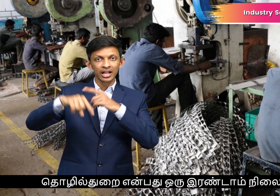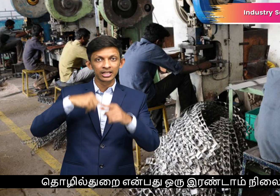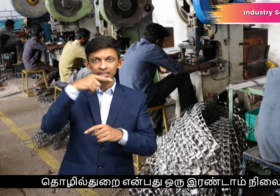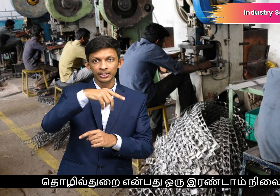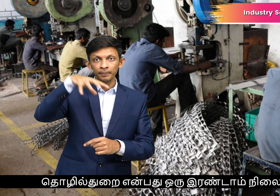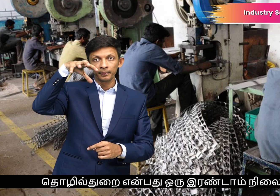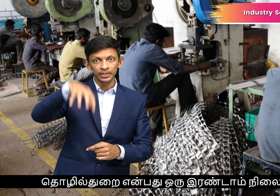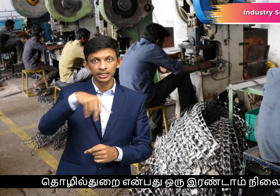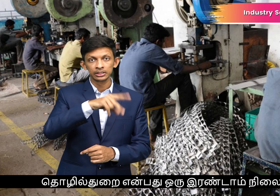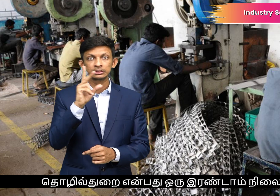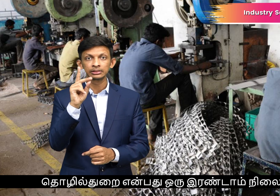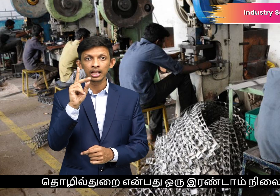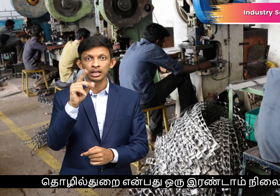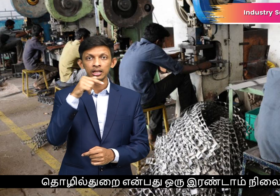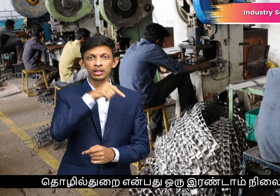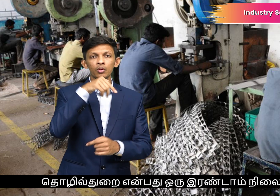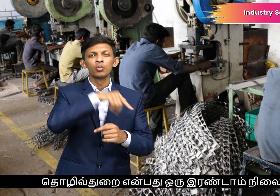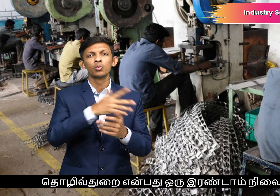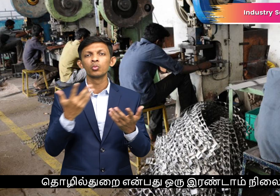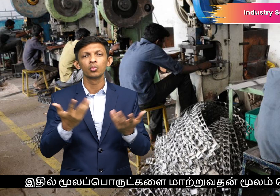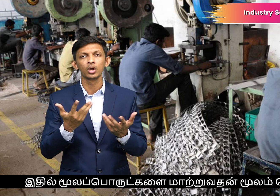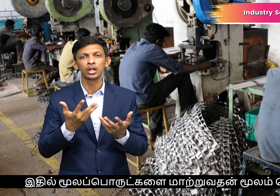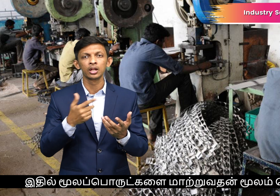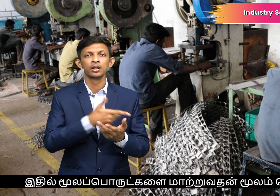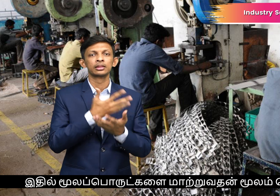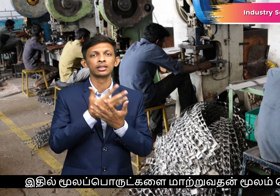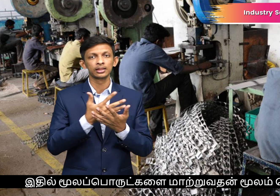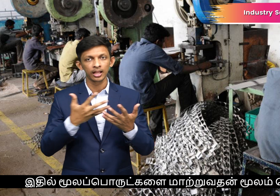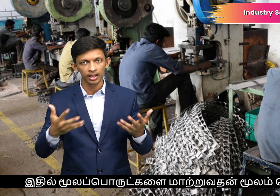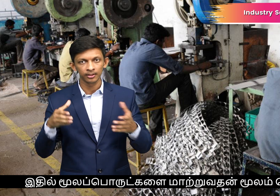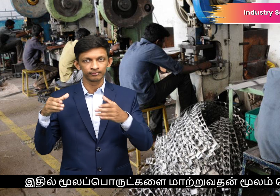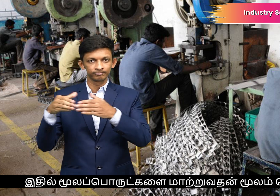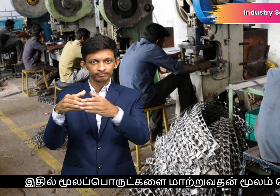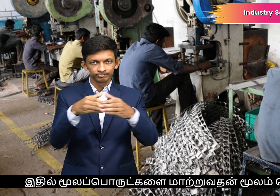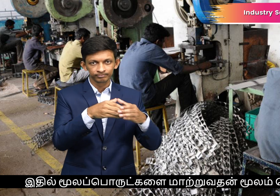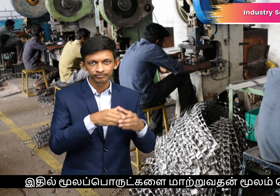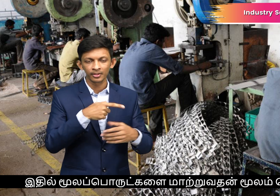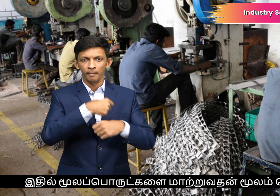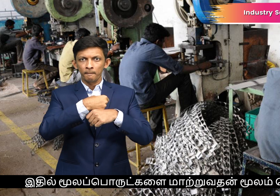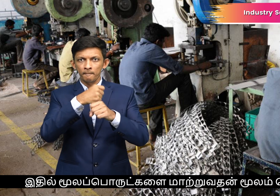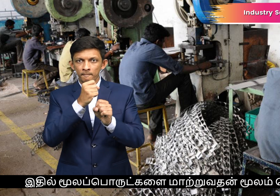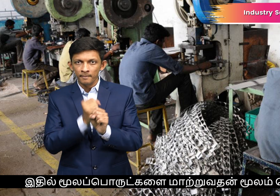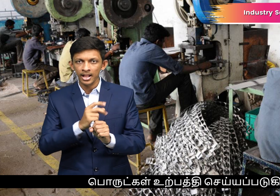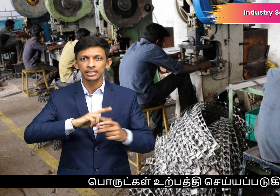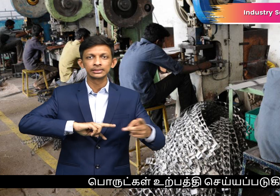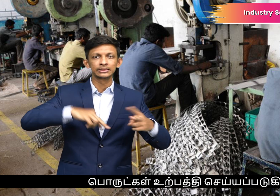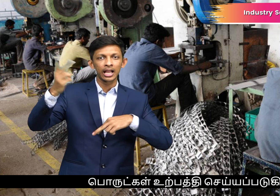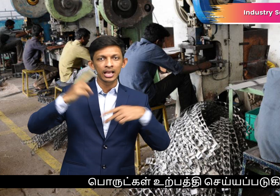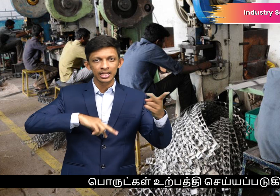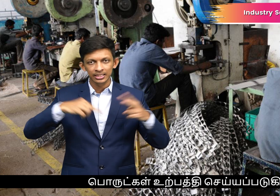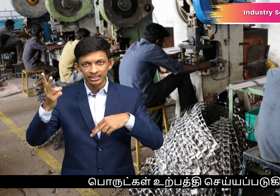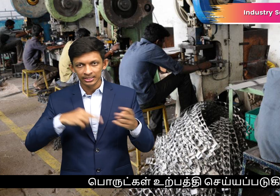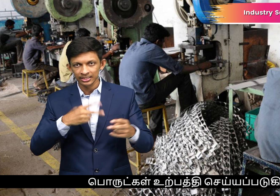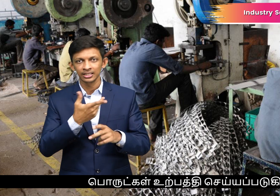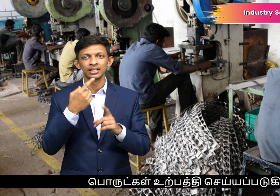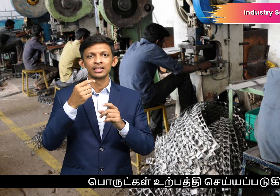தொழில்துறை என்பது ஒரு இரண்டாம் நிலைத் துறையாகும். இதில் மூலப்பொருட்களை மாற்றுவதன் மூலம் பொருட்கள்